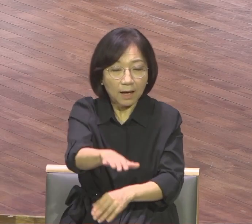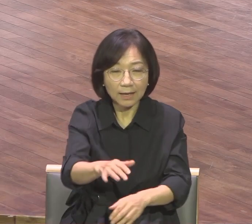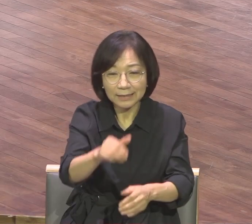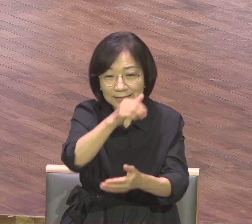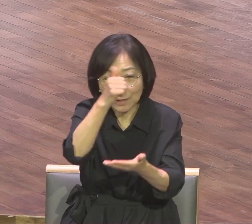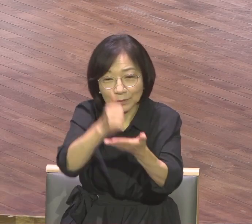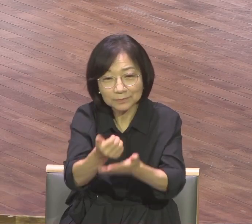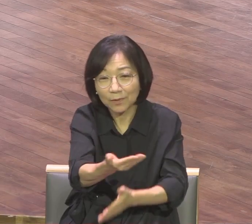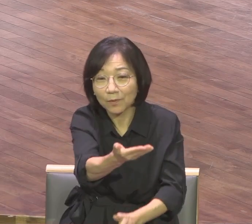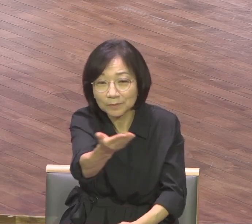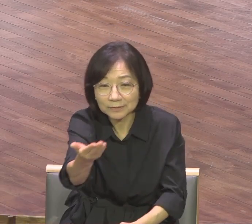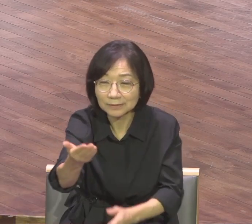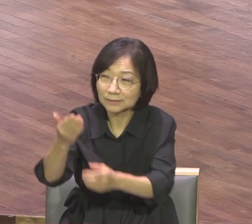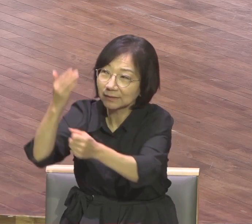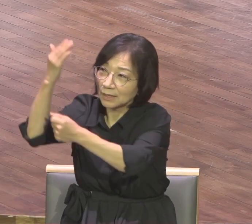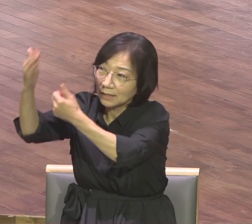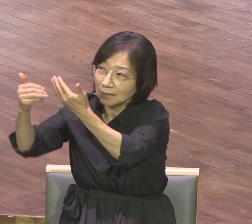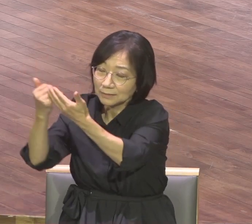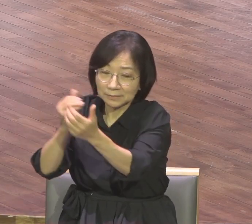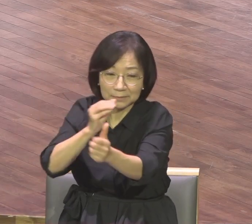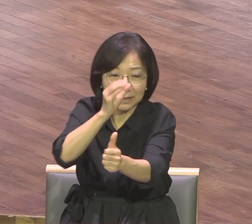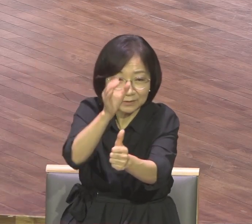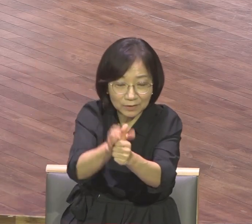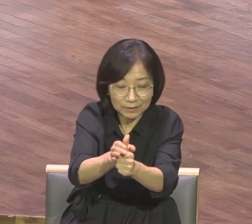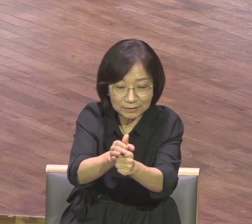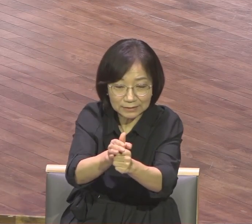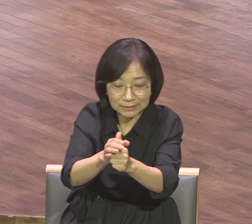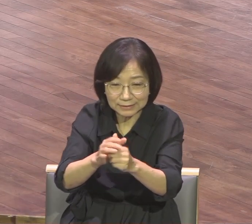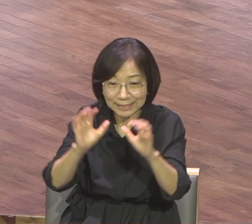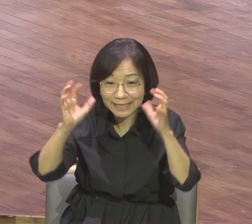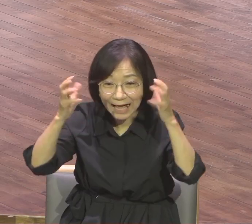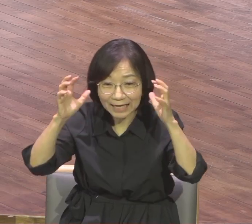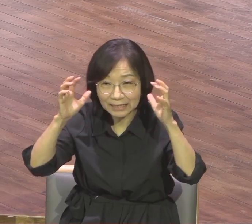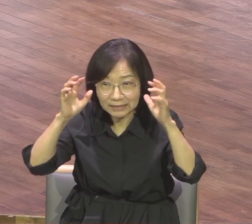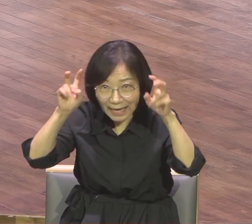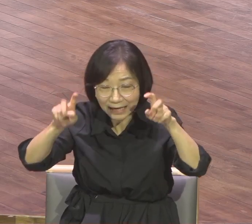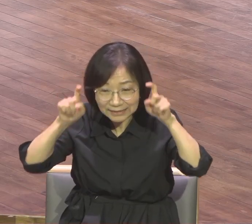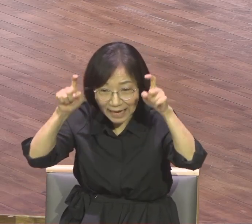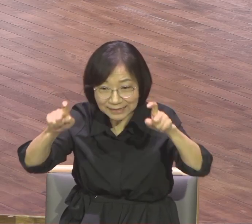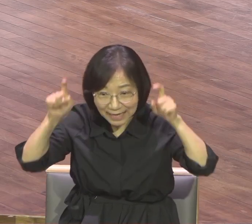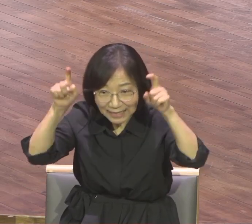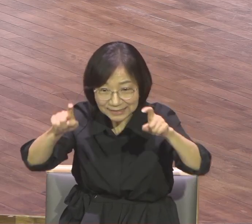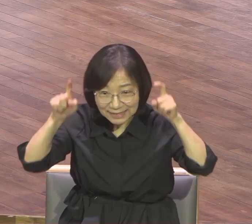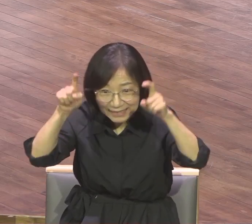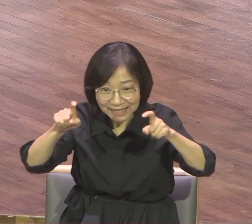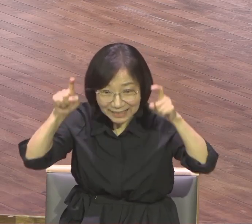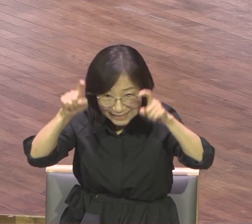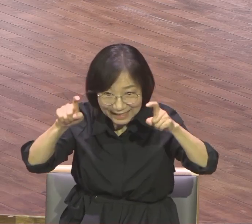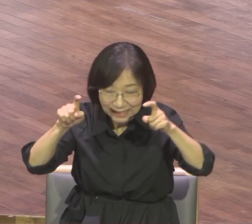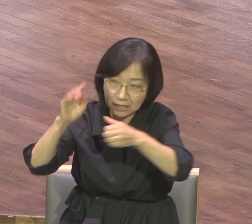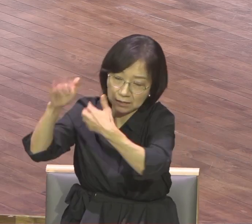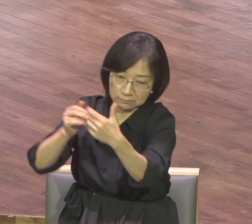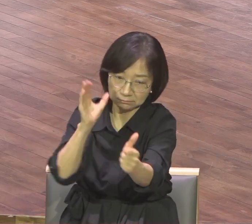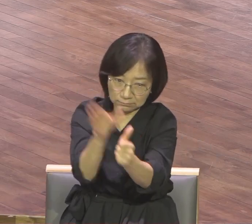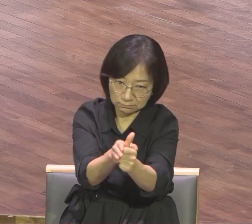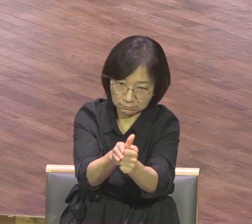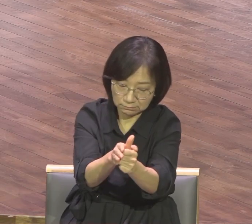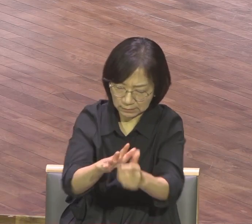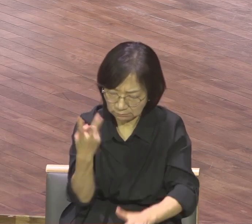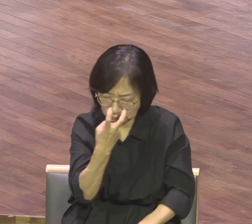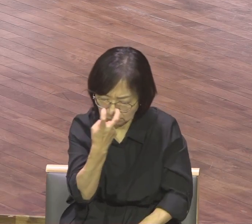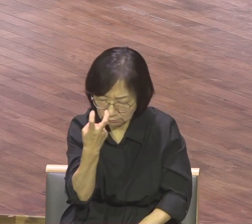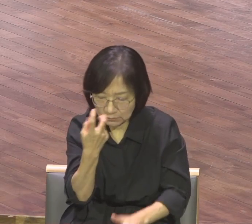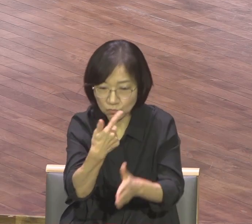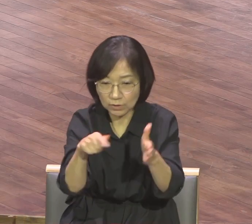성도들을 위해서 영적으로 깨어있을 것을 강조했습니다. 너희 장로들, 너희들 깨어있어라. 하나님이